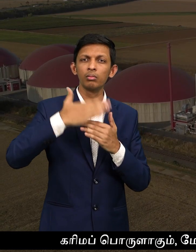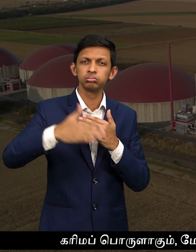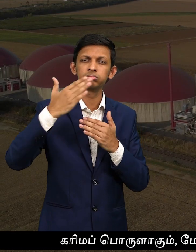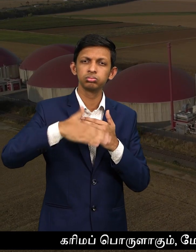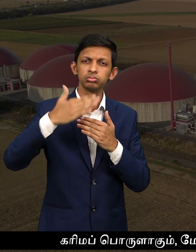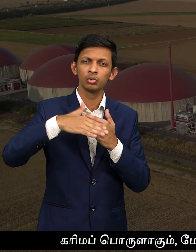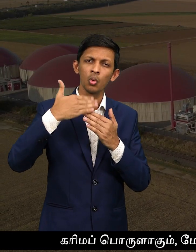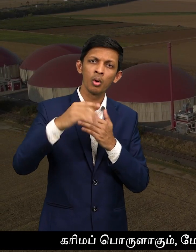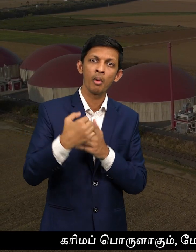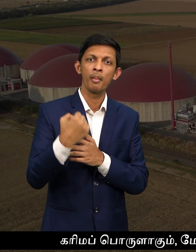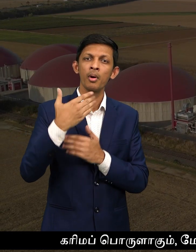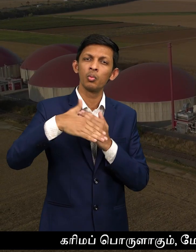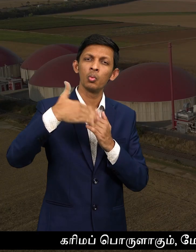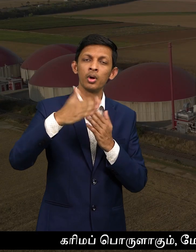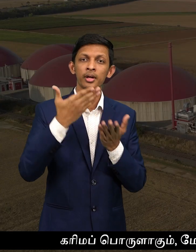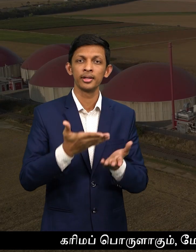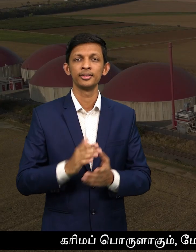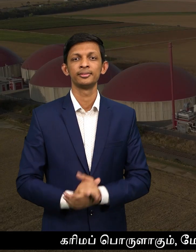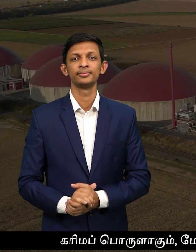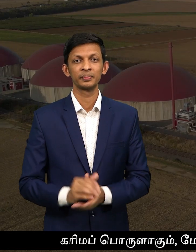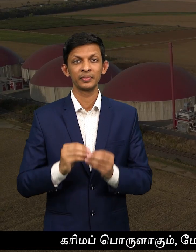புதுப்பிக்கத்தக்க ஆற்றல் மூலமாகும்.